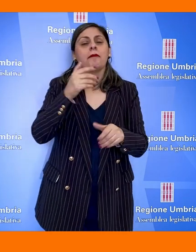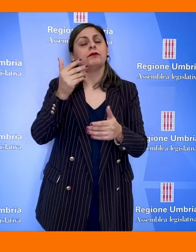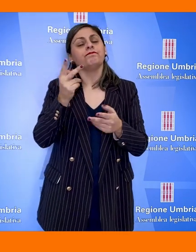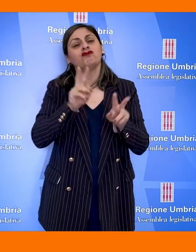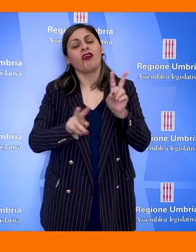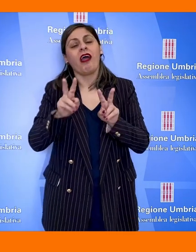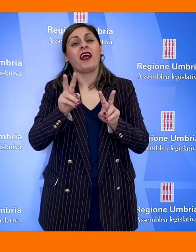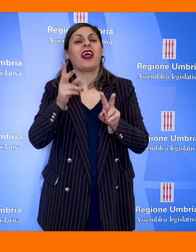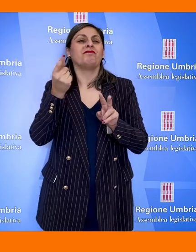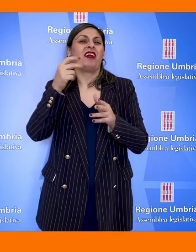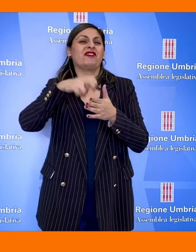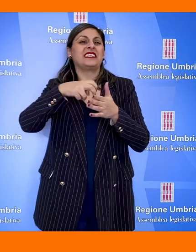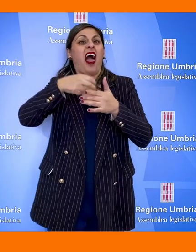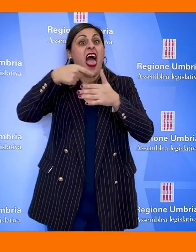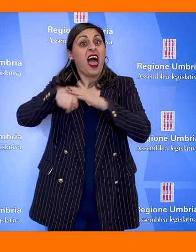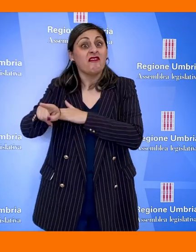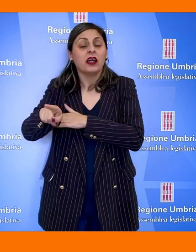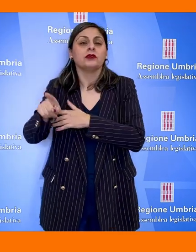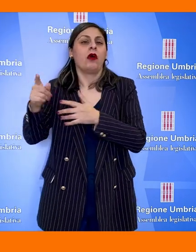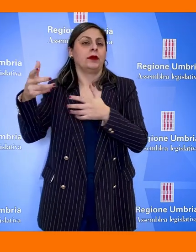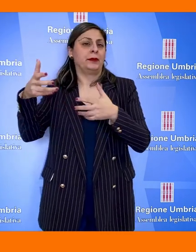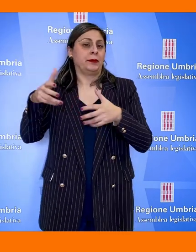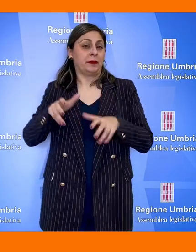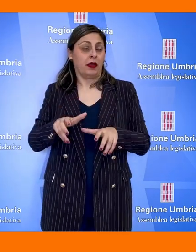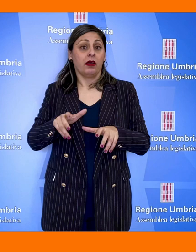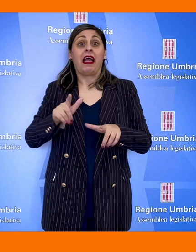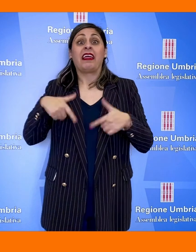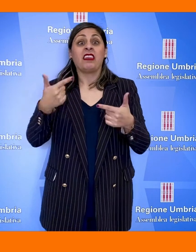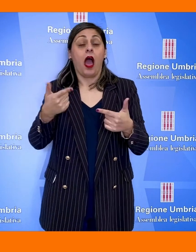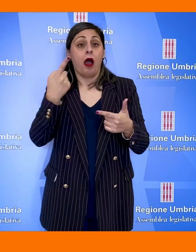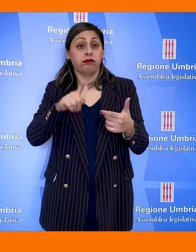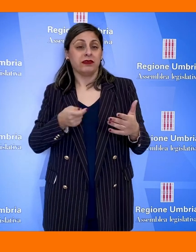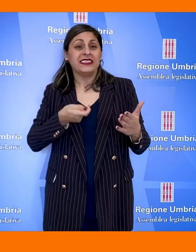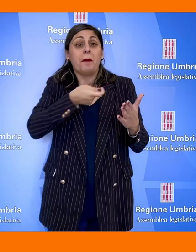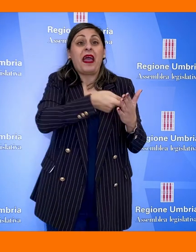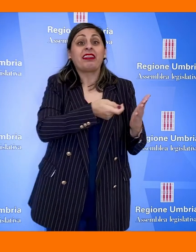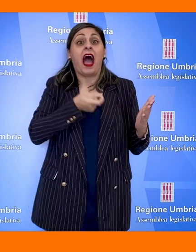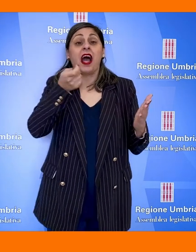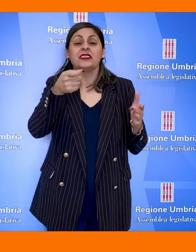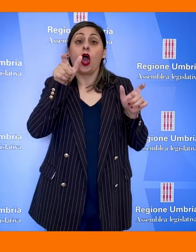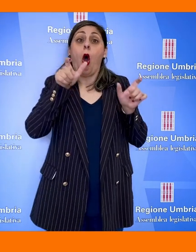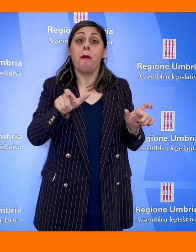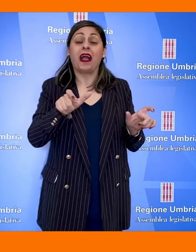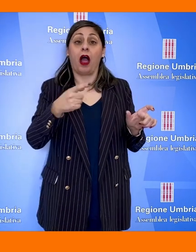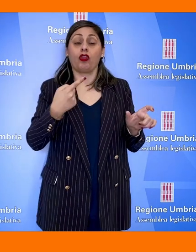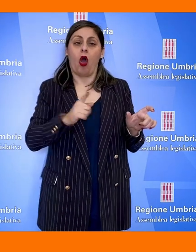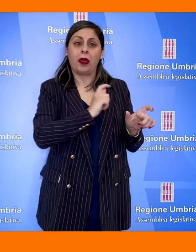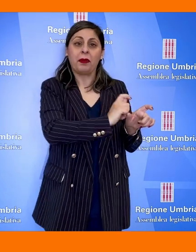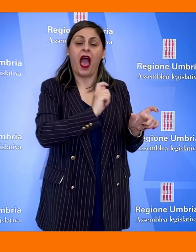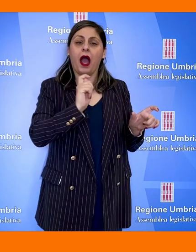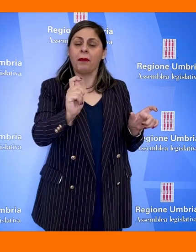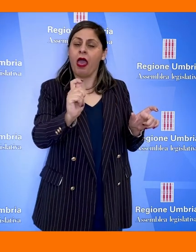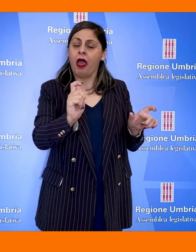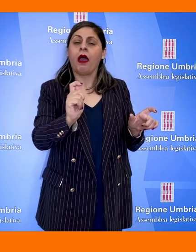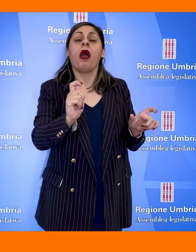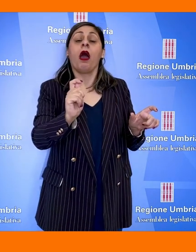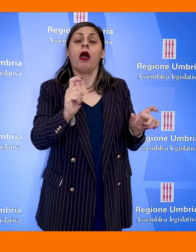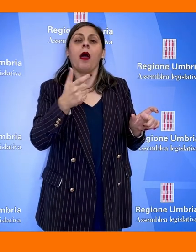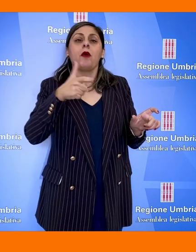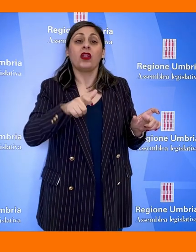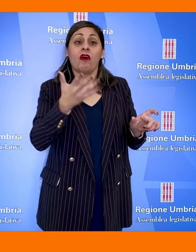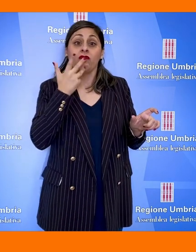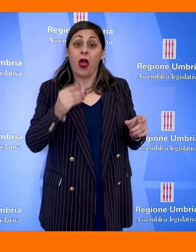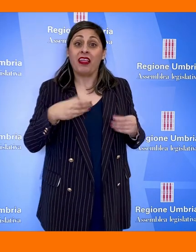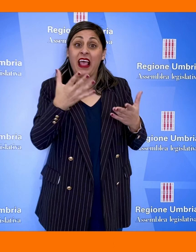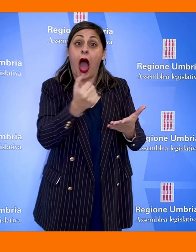di attenuare l'evasione fiscale, rendendo obbligatorio il pagamento delle correlate eque spettanze da parte del committente che voglia